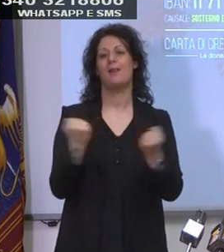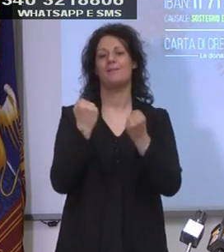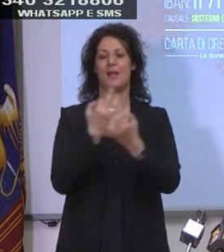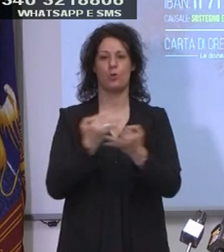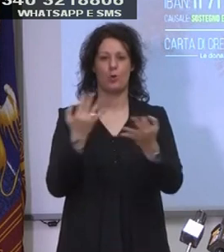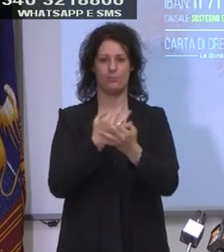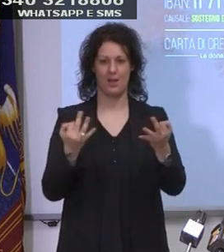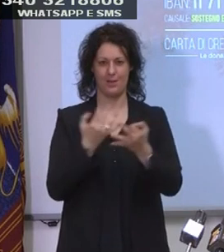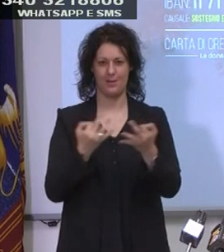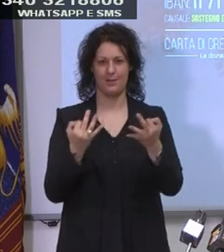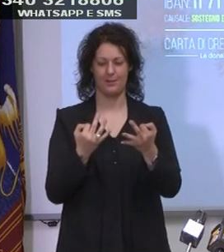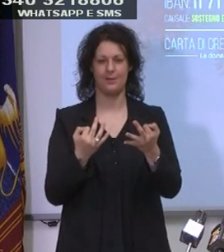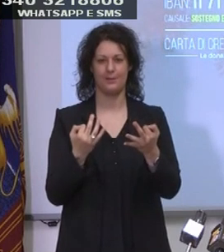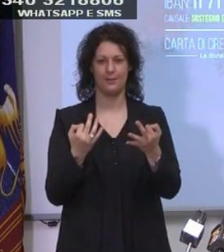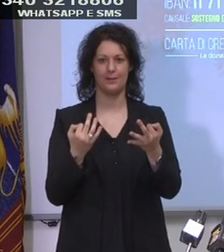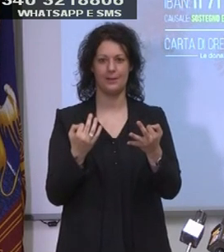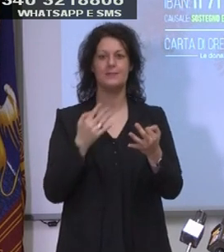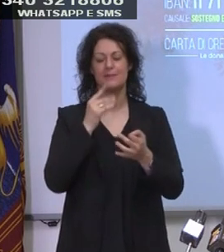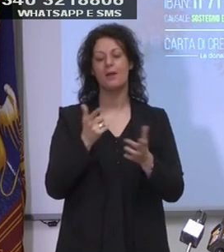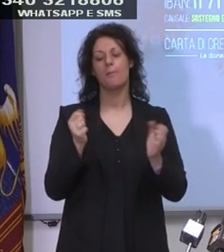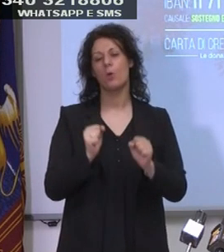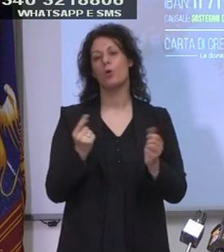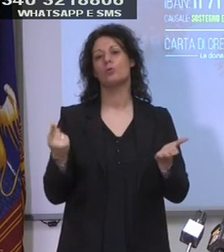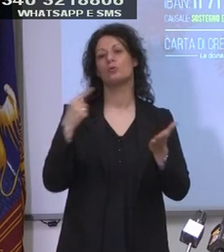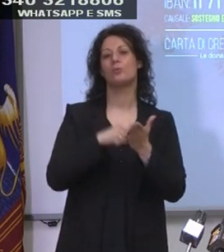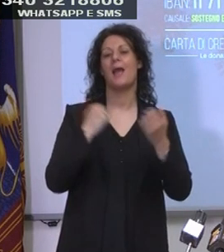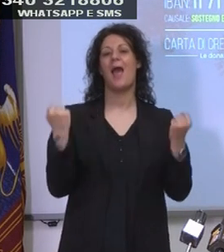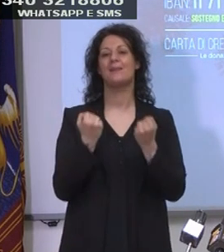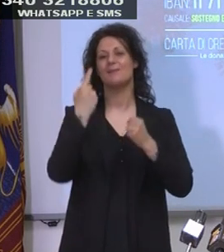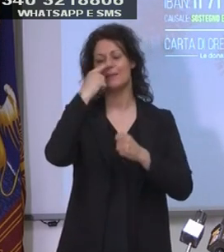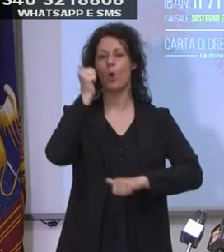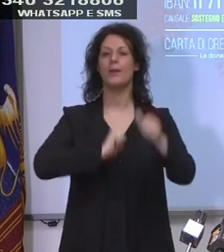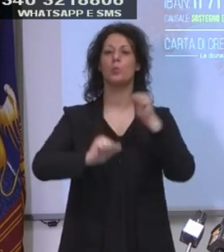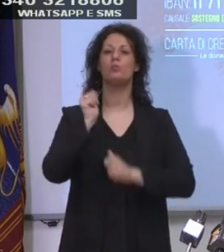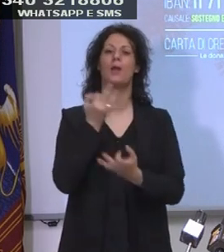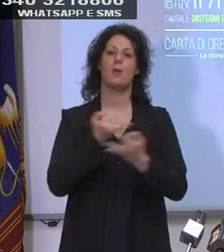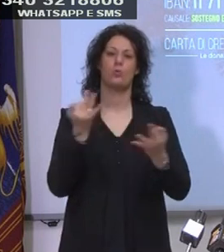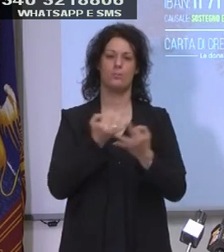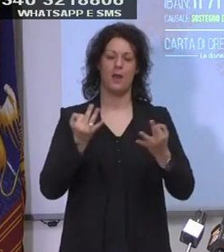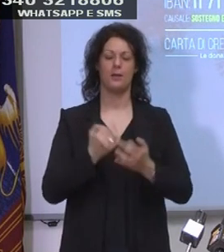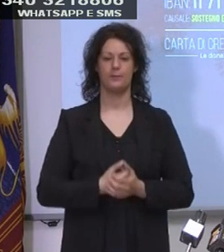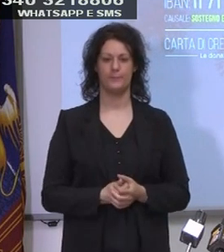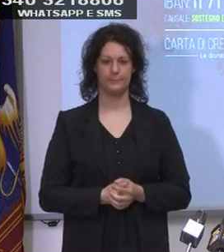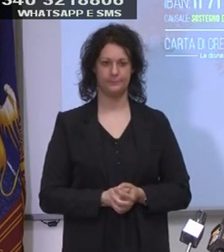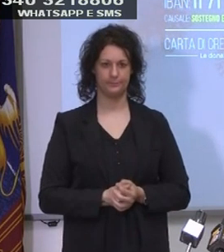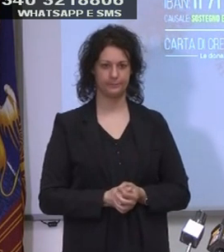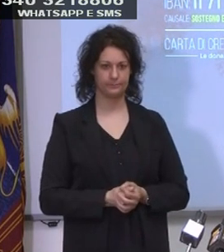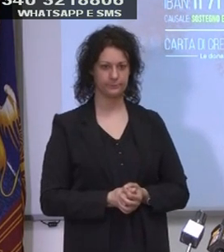sono state tolte per permettere appunto il ritorno all'attività chirurgica. Grazie Assessore. Allora,